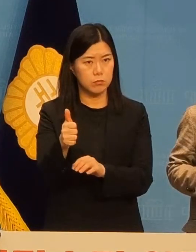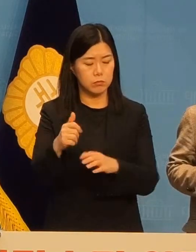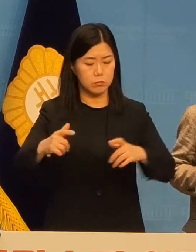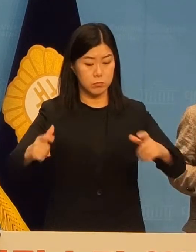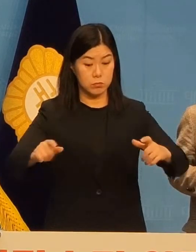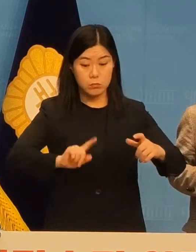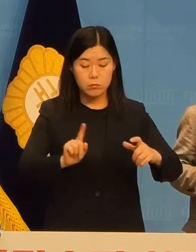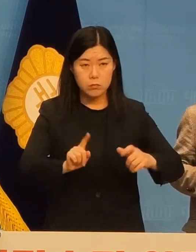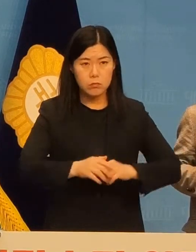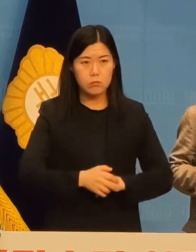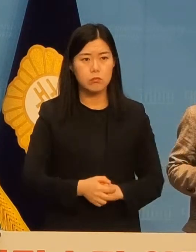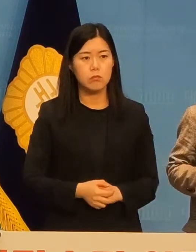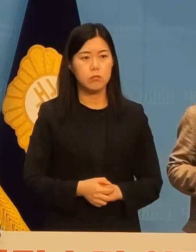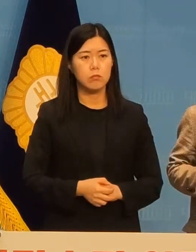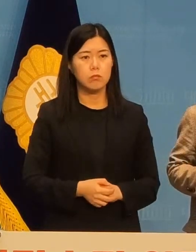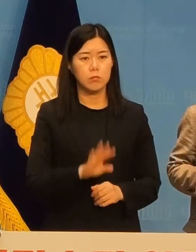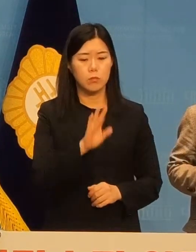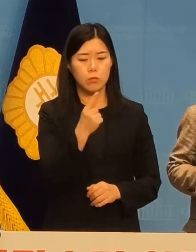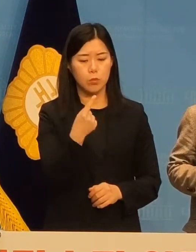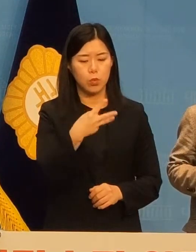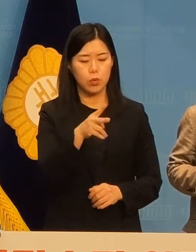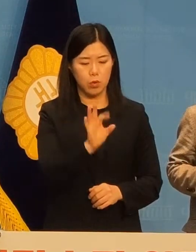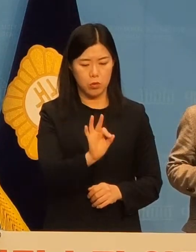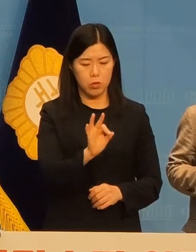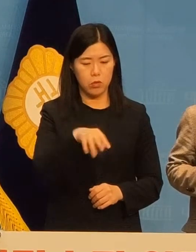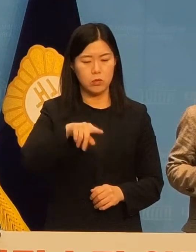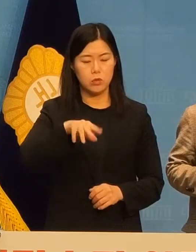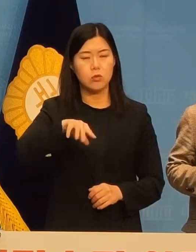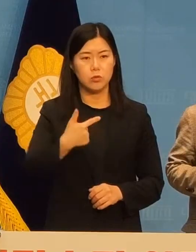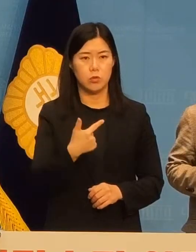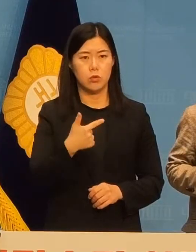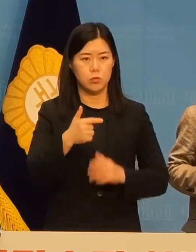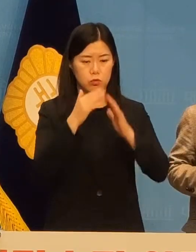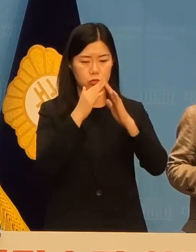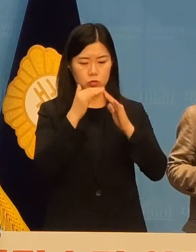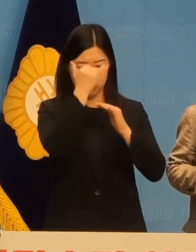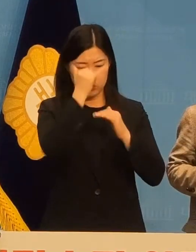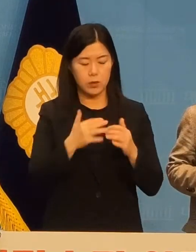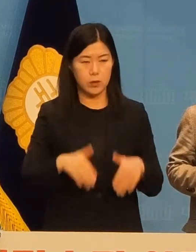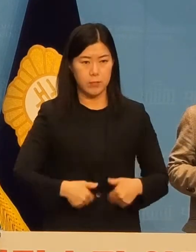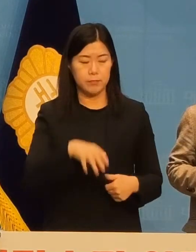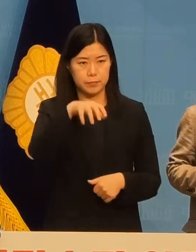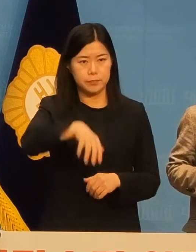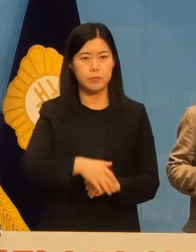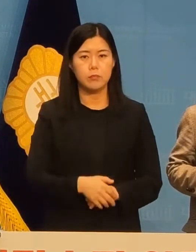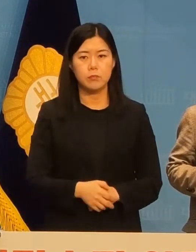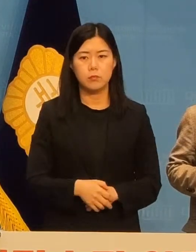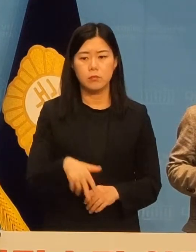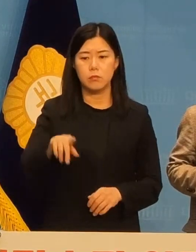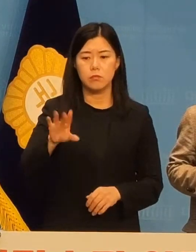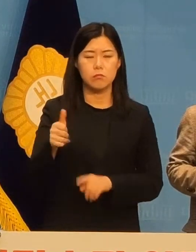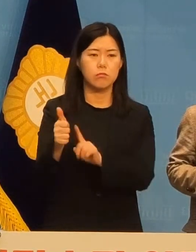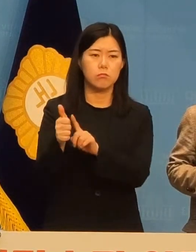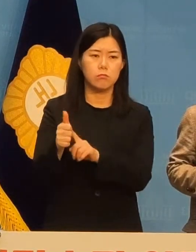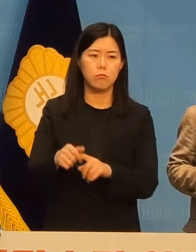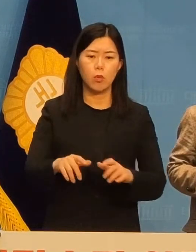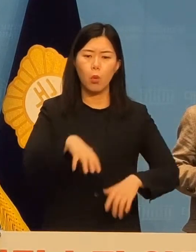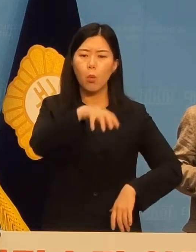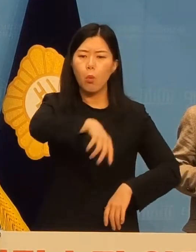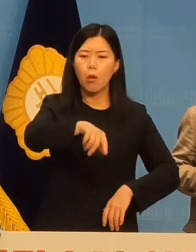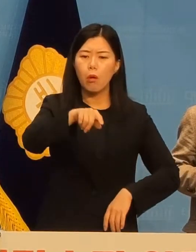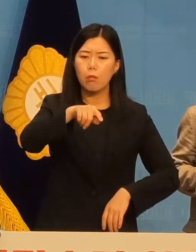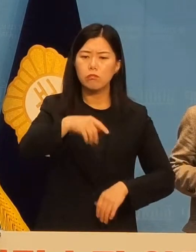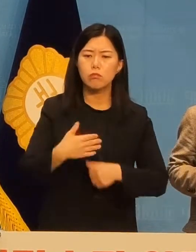둔 보령 서천에서는 장동혁이 우리 동네에 뭐 해준 게 없긴